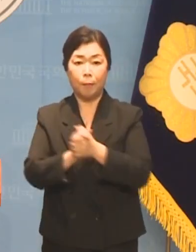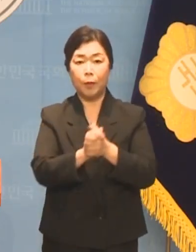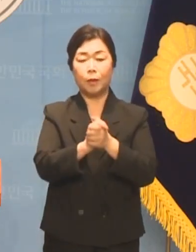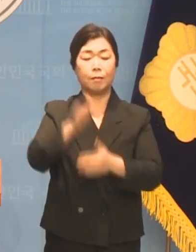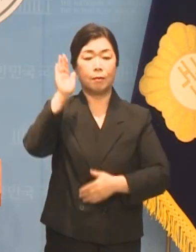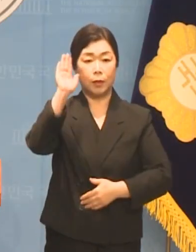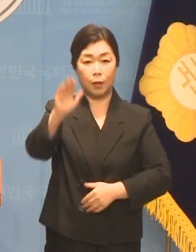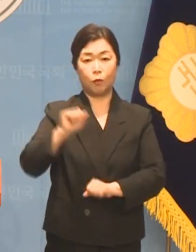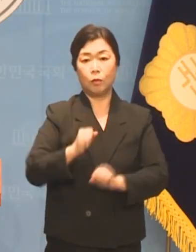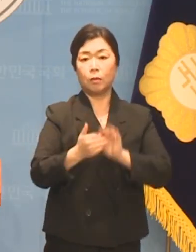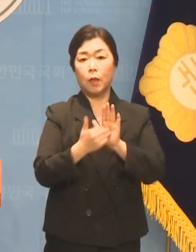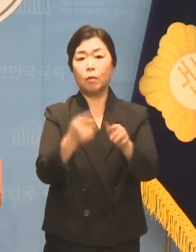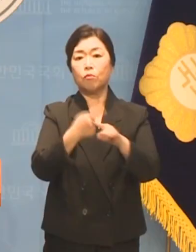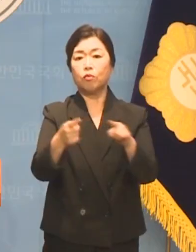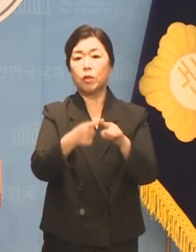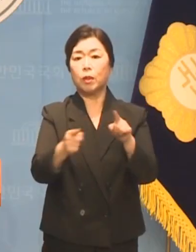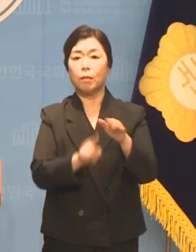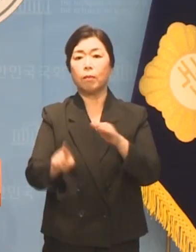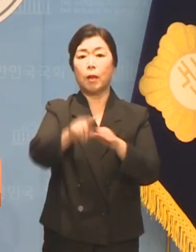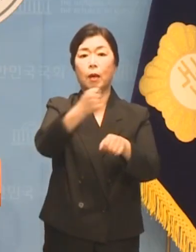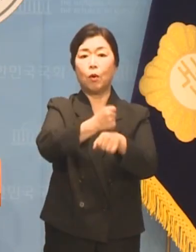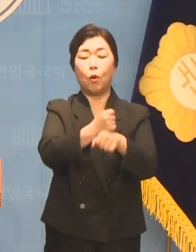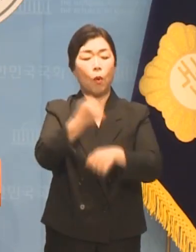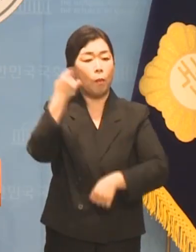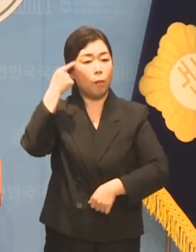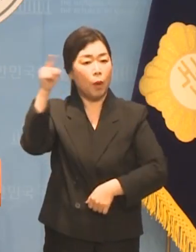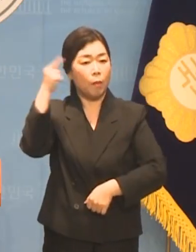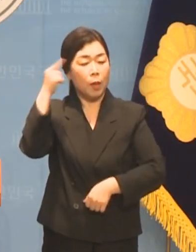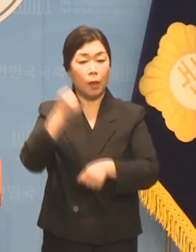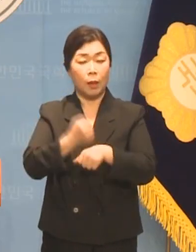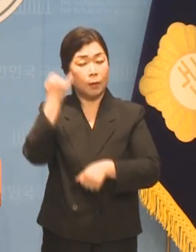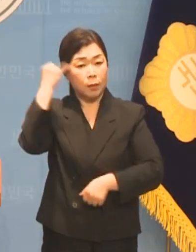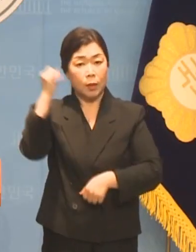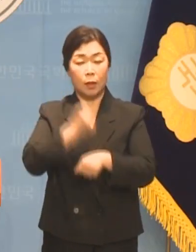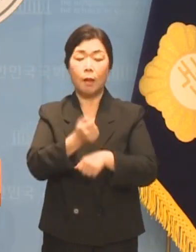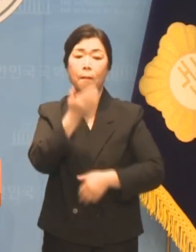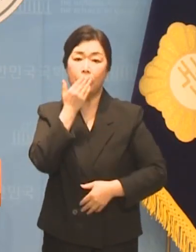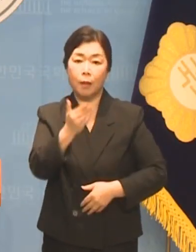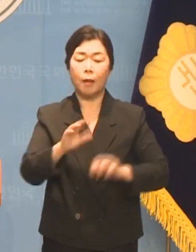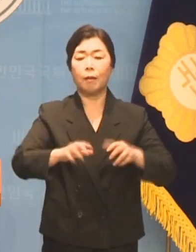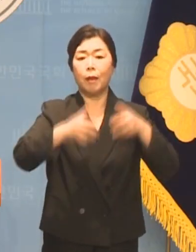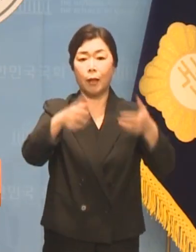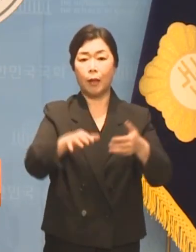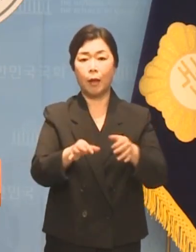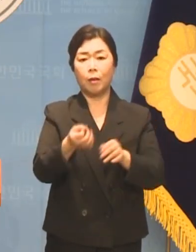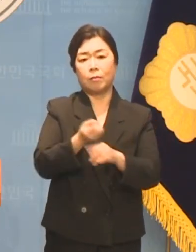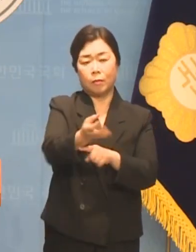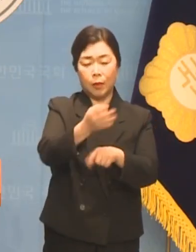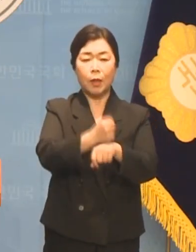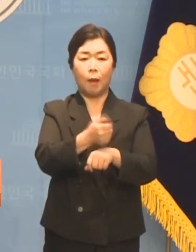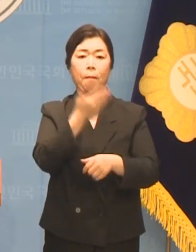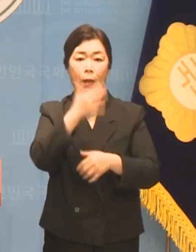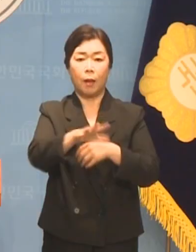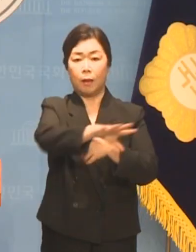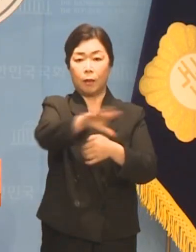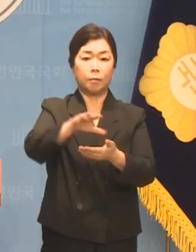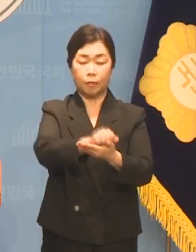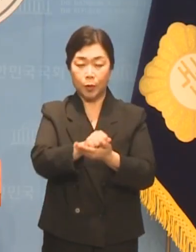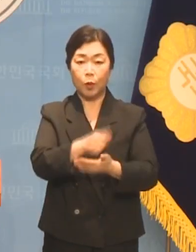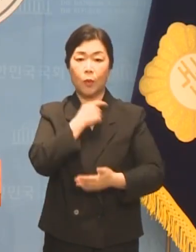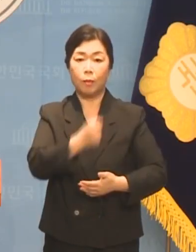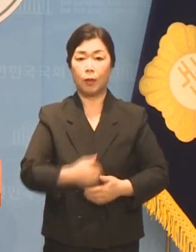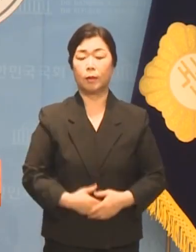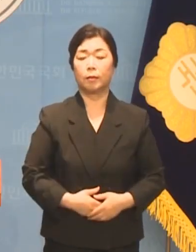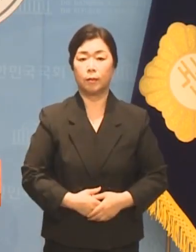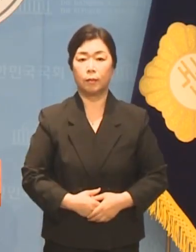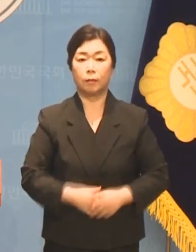방산을 선도할 첨단 무기를 개발함으로써 세계 시장을 석권하겠습니다. 더 이상